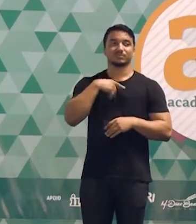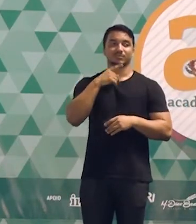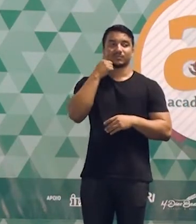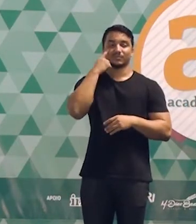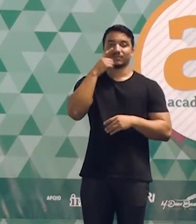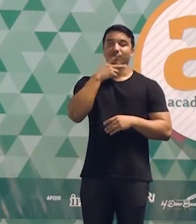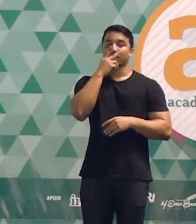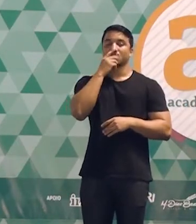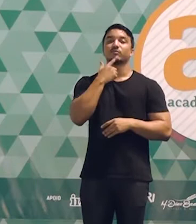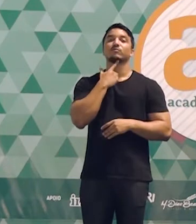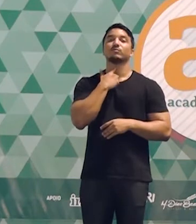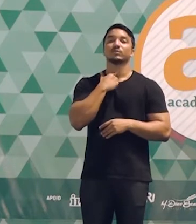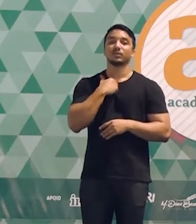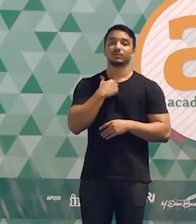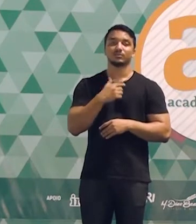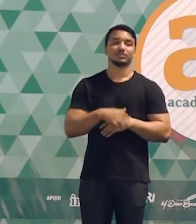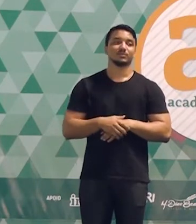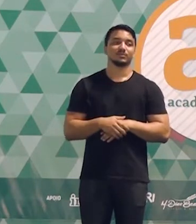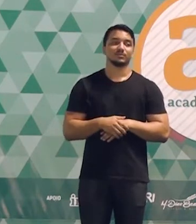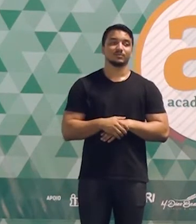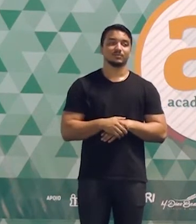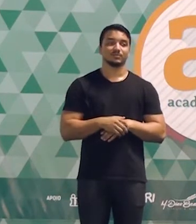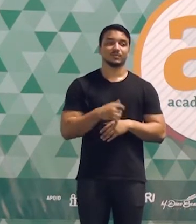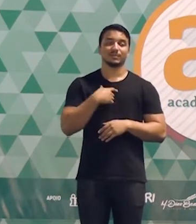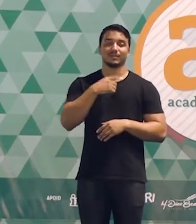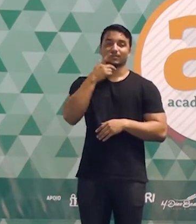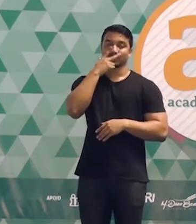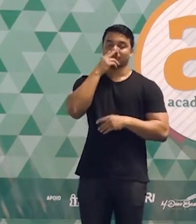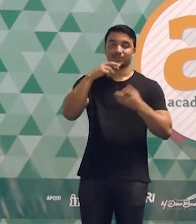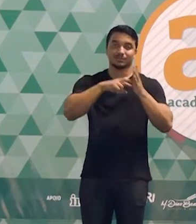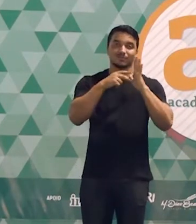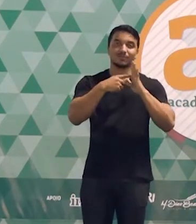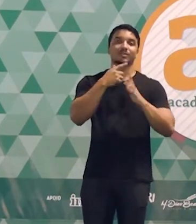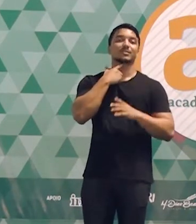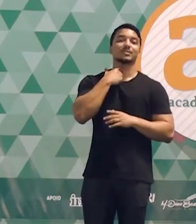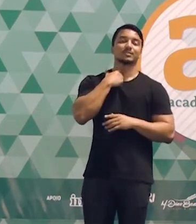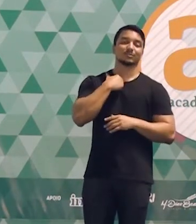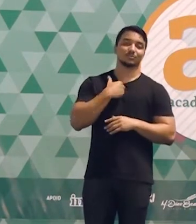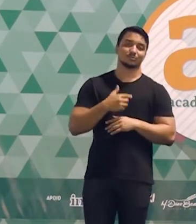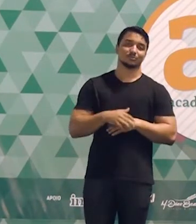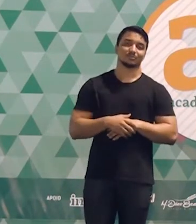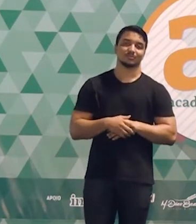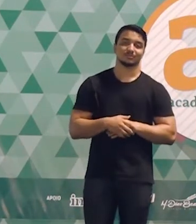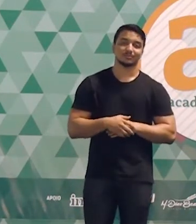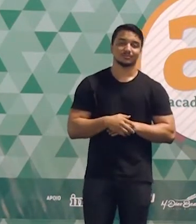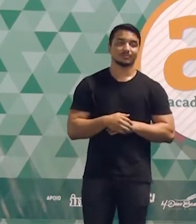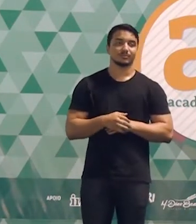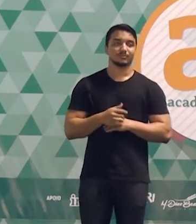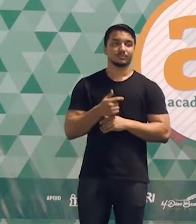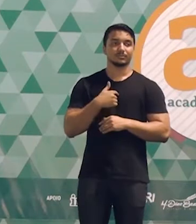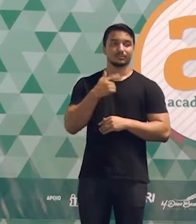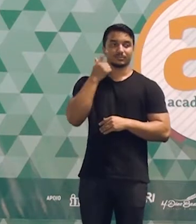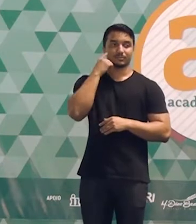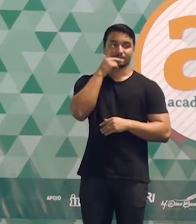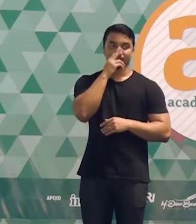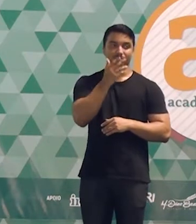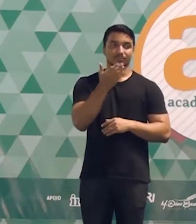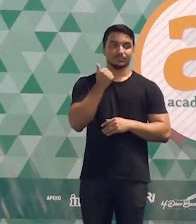revela desejo. Está ali escrito, filho. Lê, viu? Expressa desejo. Meu amigo, você que é tão